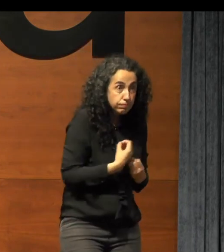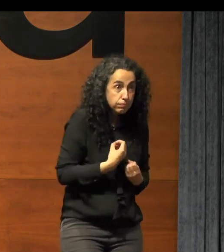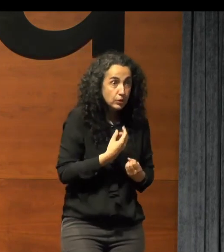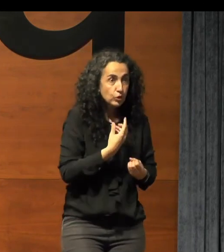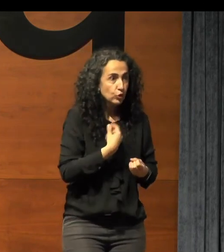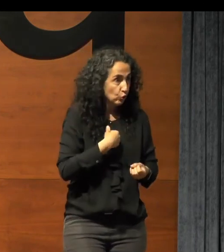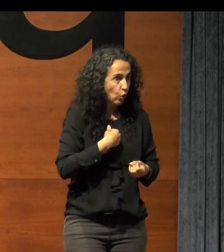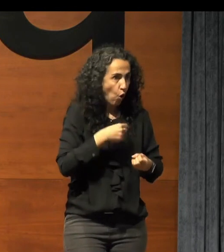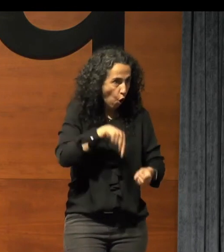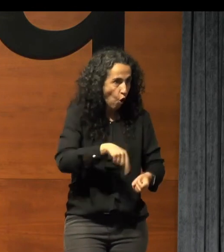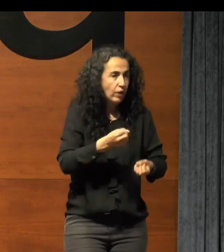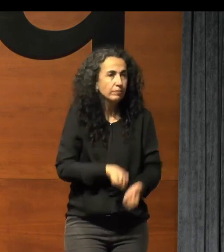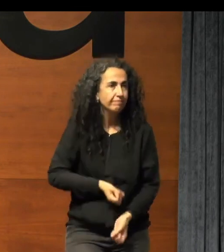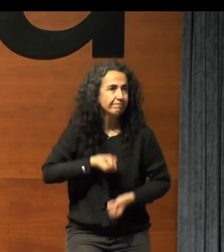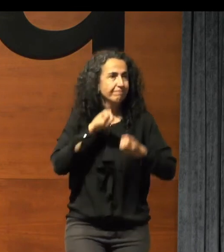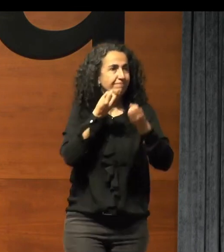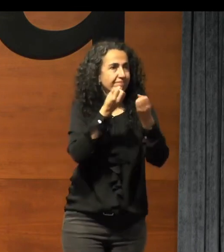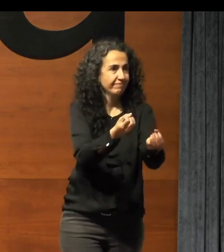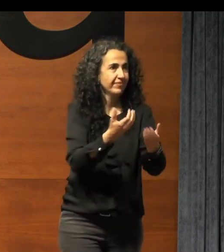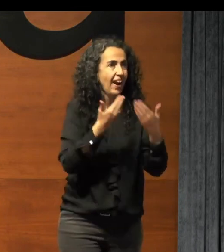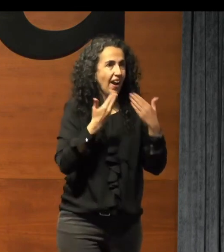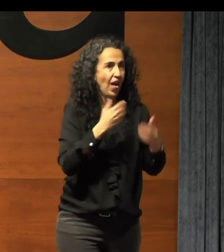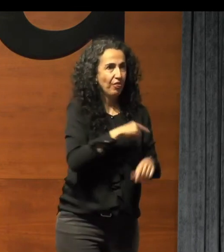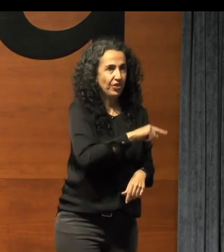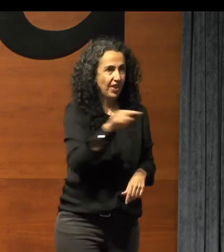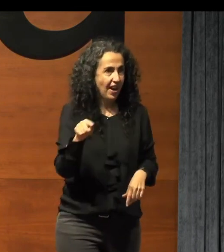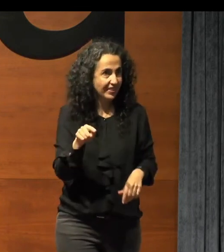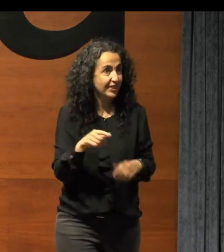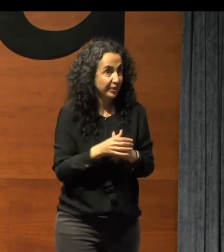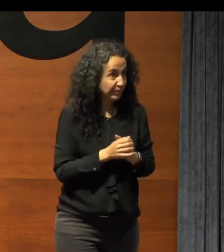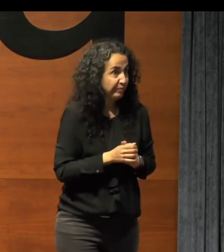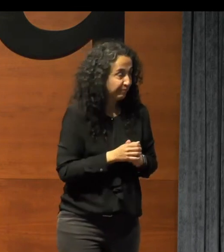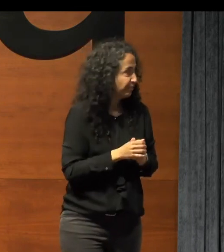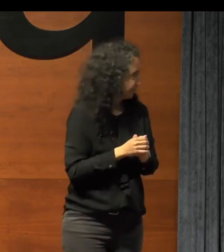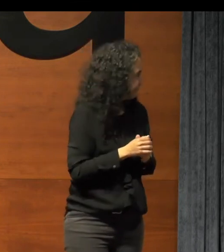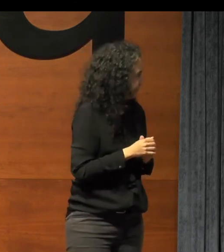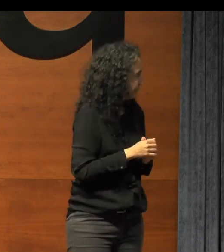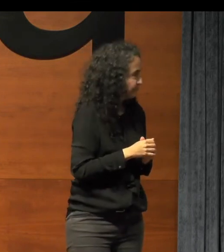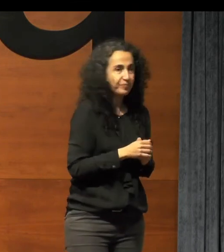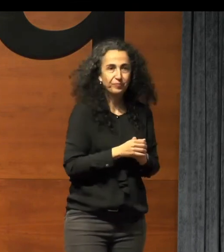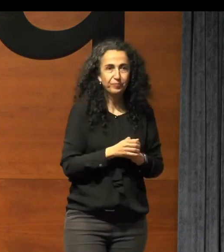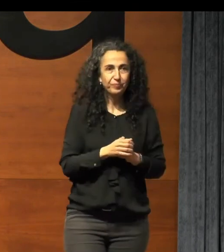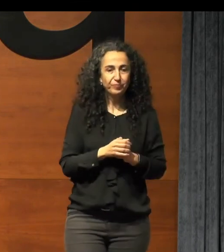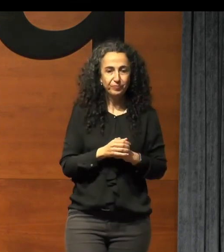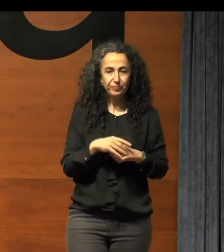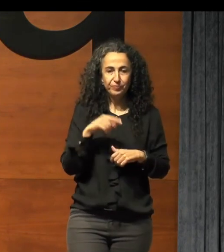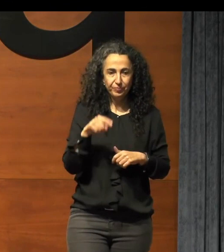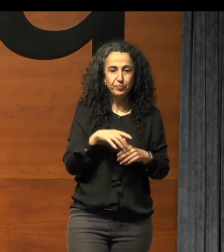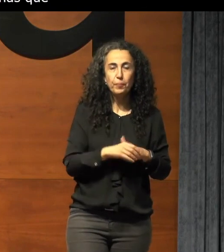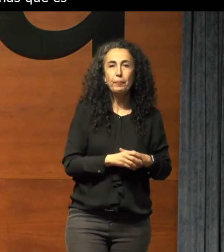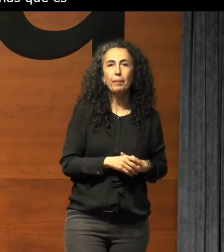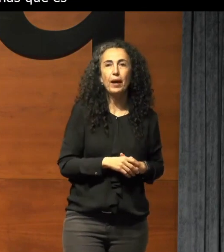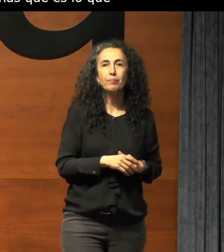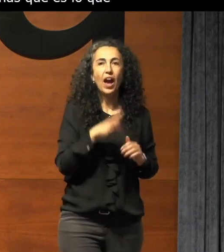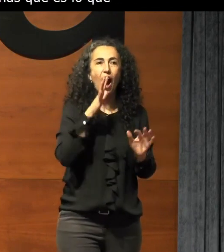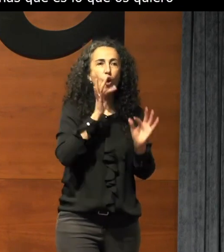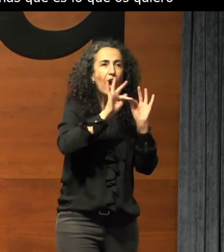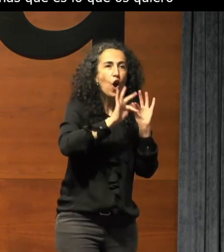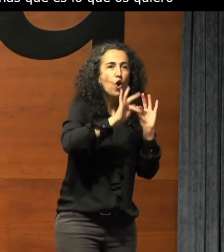Al mismo tiempo que he hecho de manera particular una investigación con diferentes personas, que es lo que os quiero contar hoy en mi comunicación.